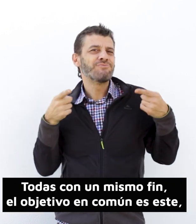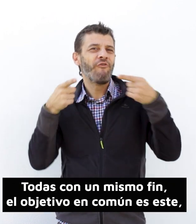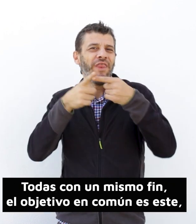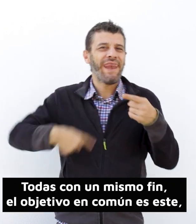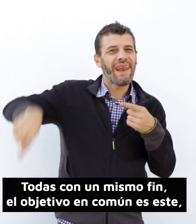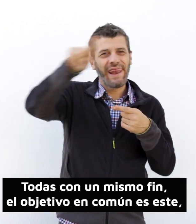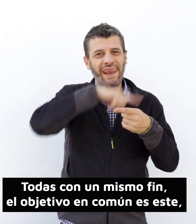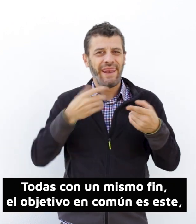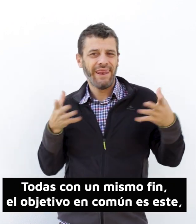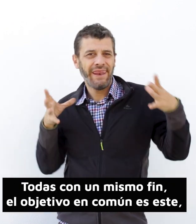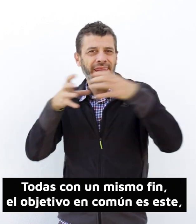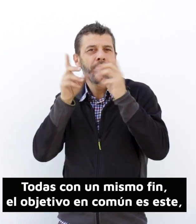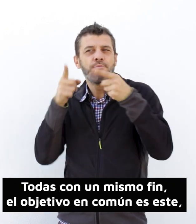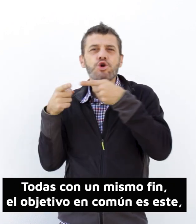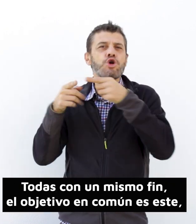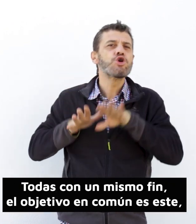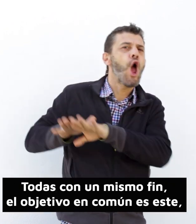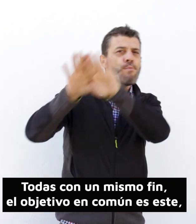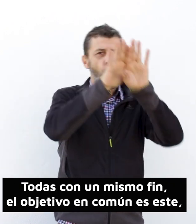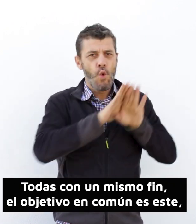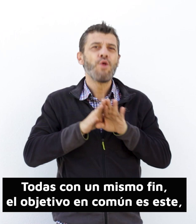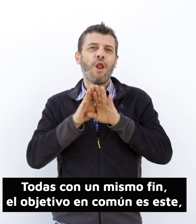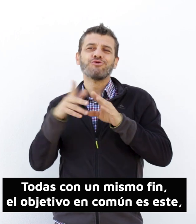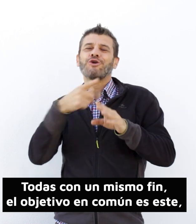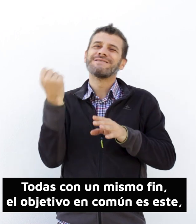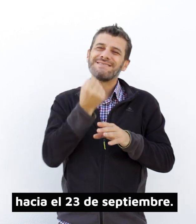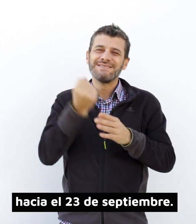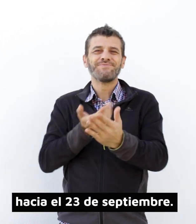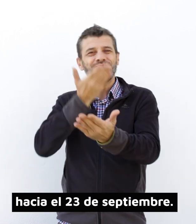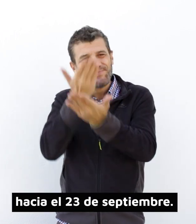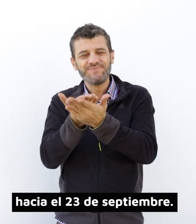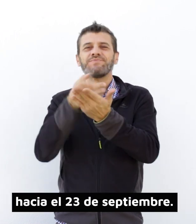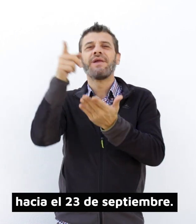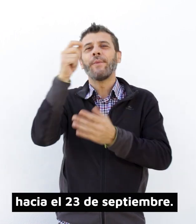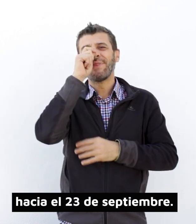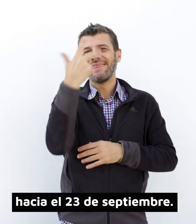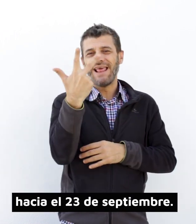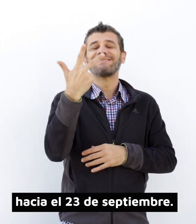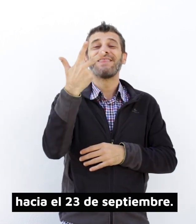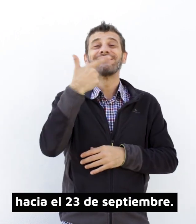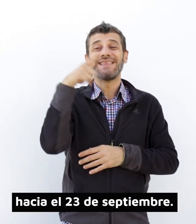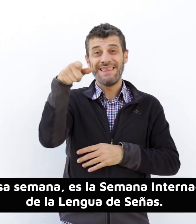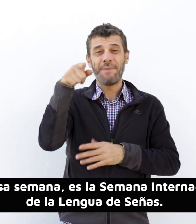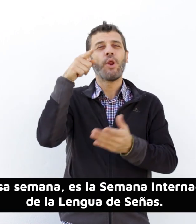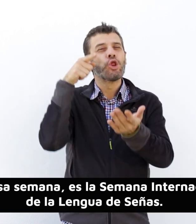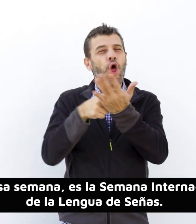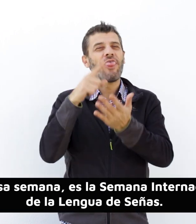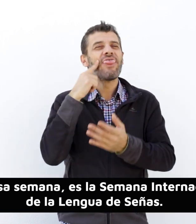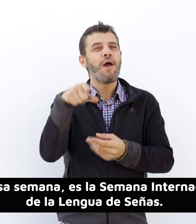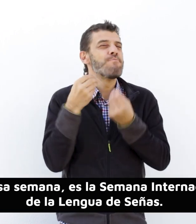todas con un mismo fin. El objetivo en común es este, hacia el 23 de septiembre. Toda esa semana es